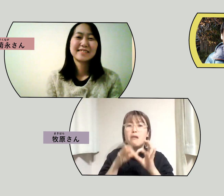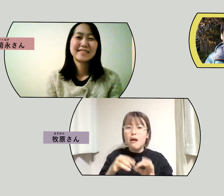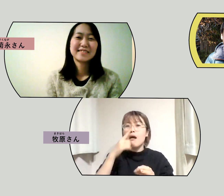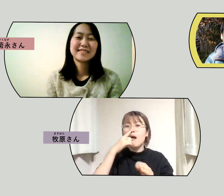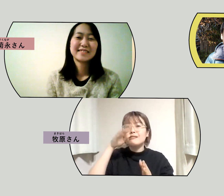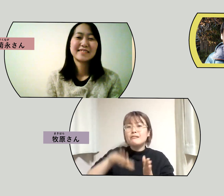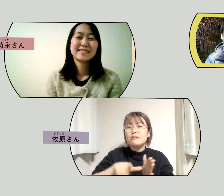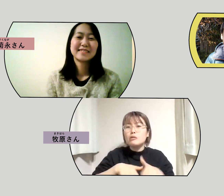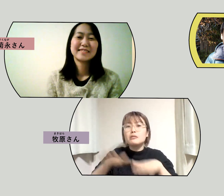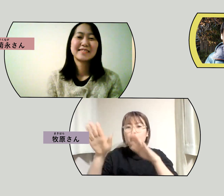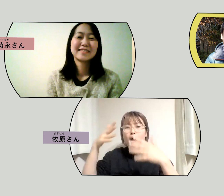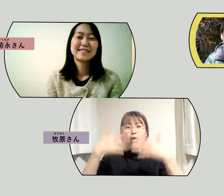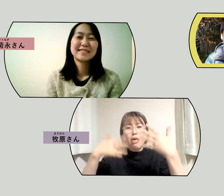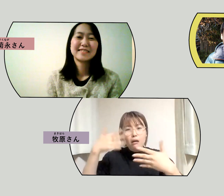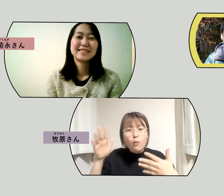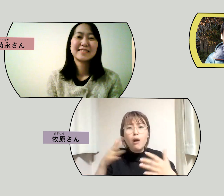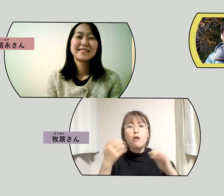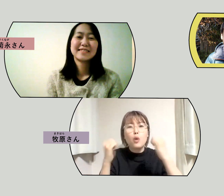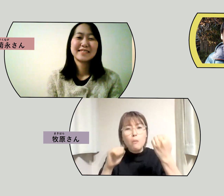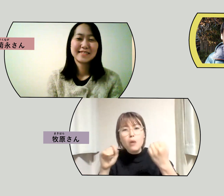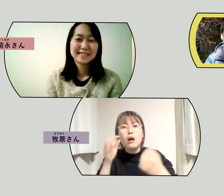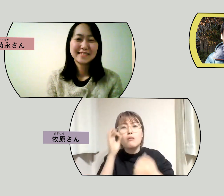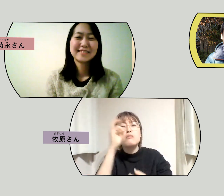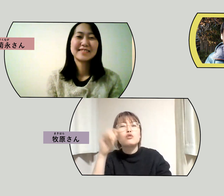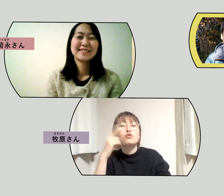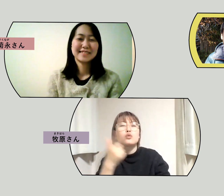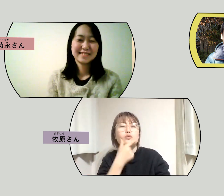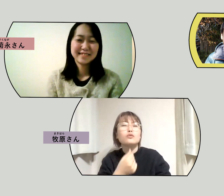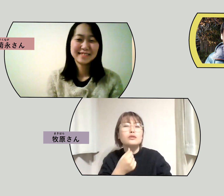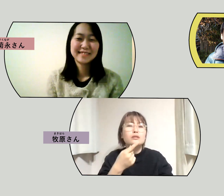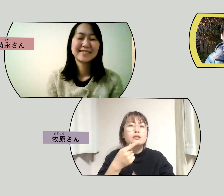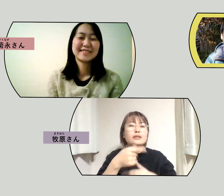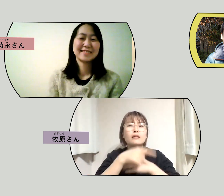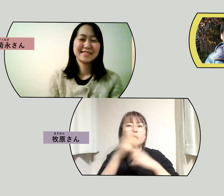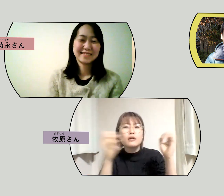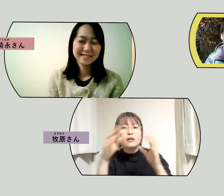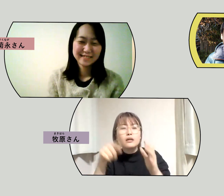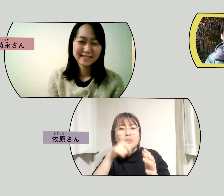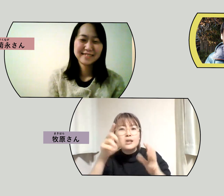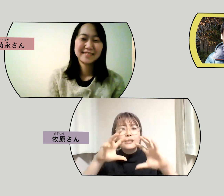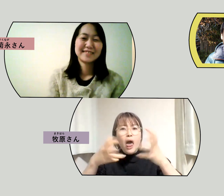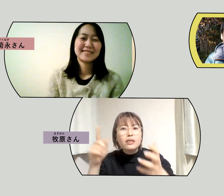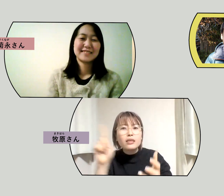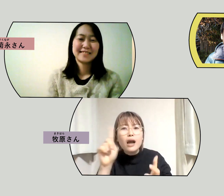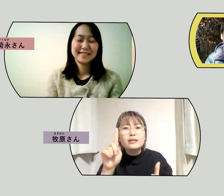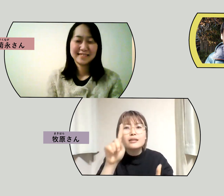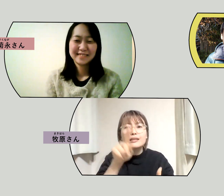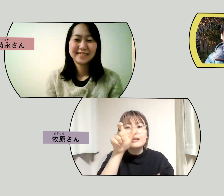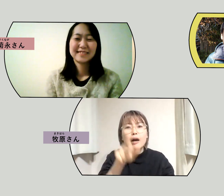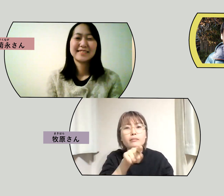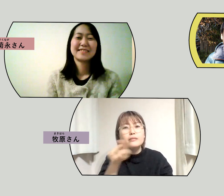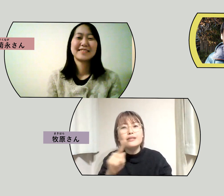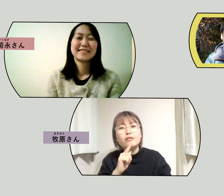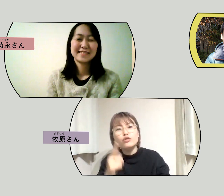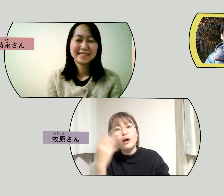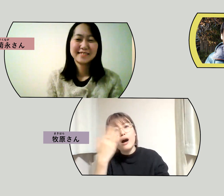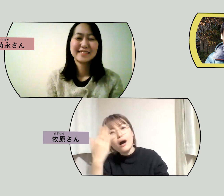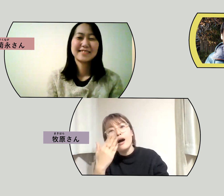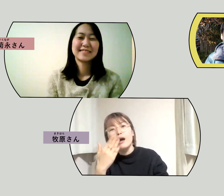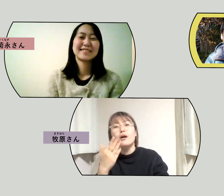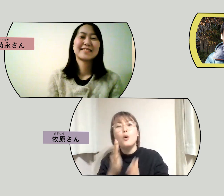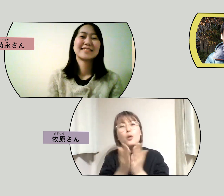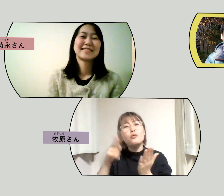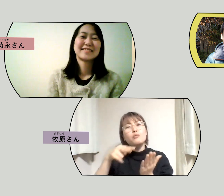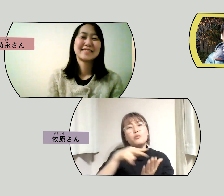そういう情報を得られるのが気持ちいいのかもしれないだから私は小さい時から映画やドラマが好きでした彼らの世界の